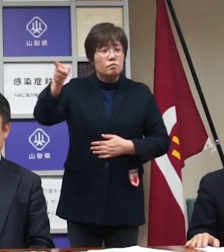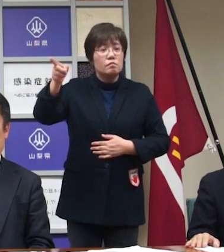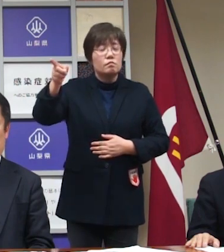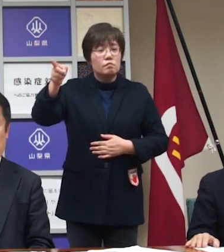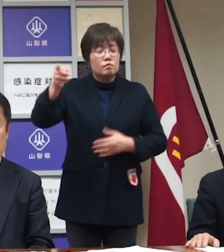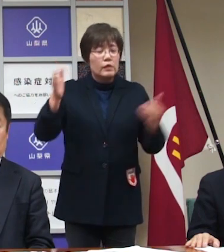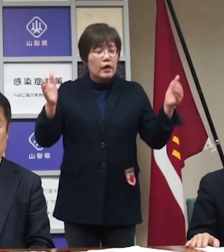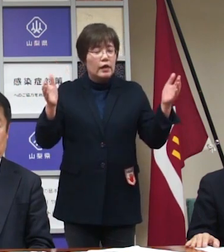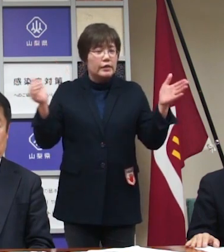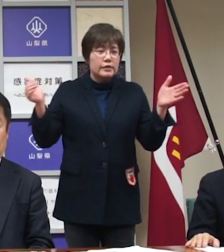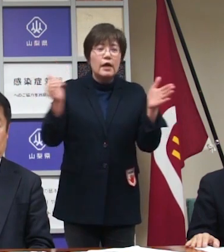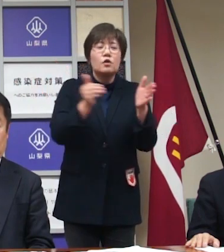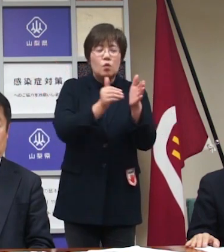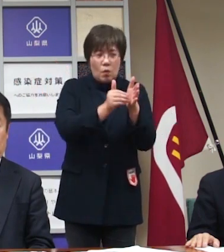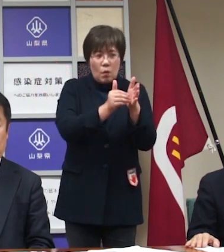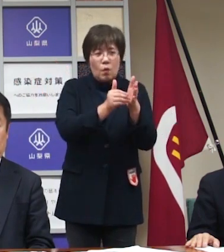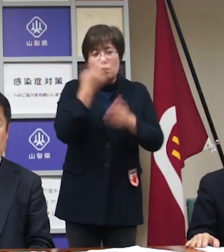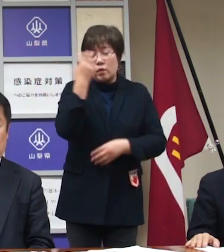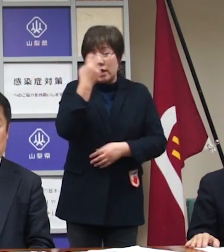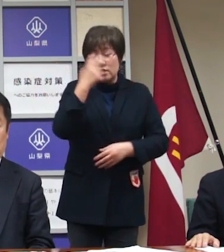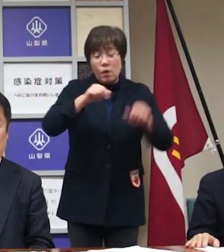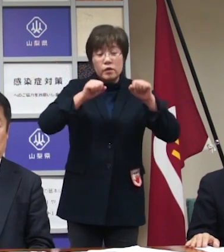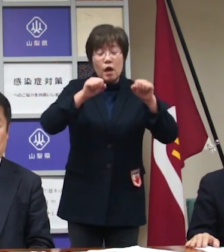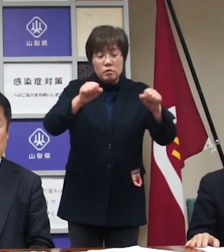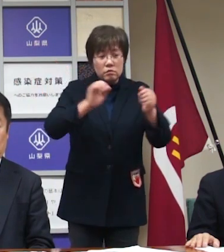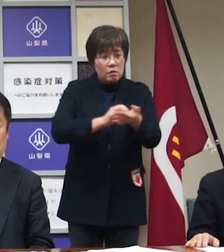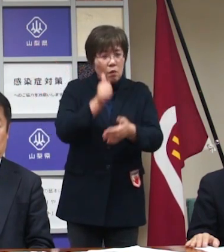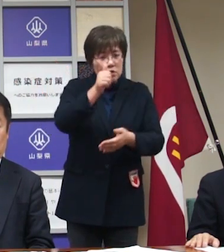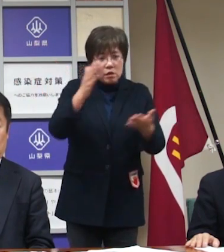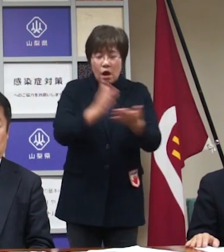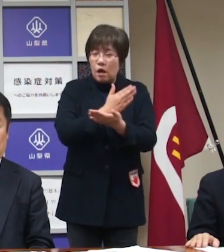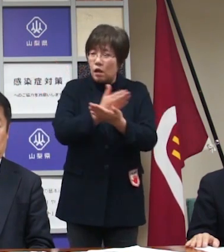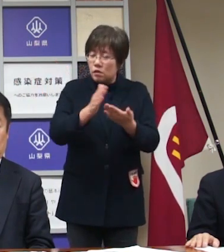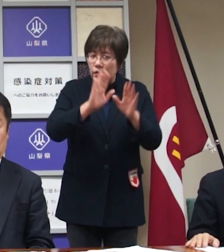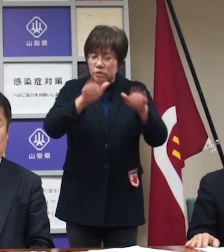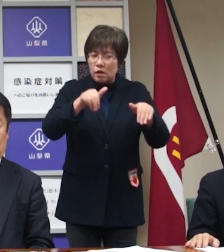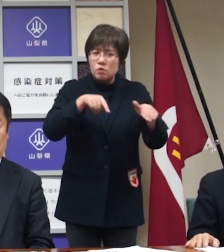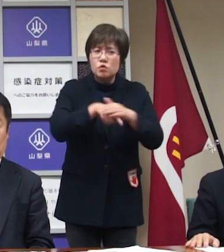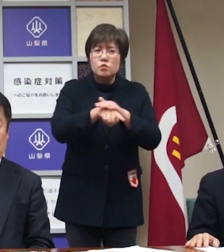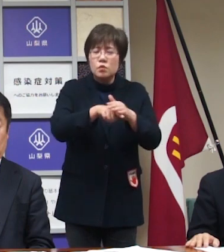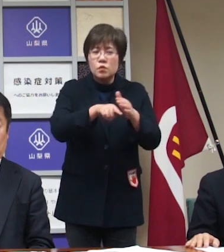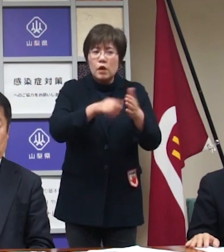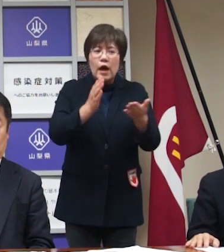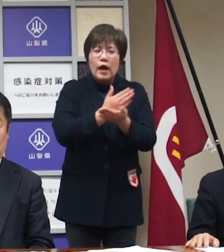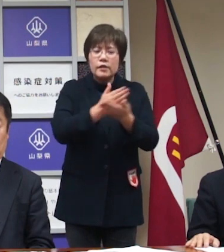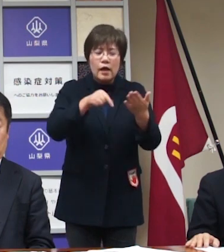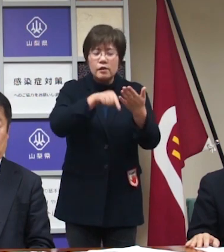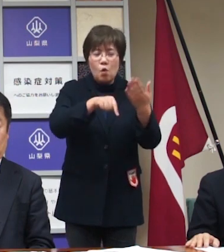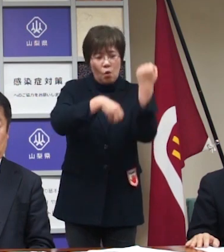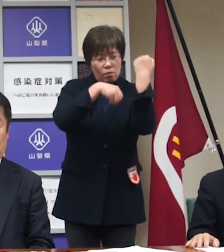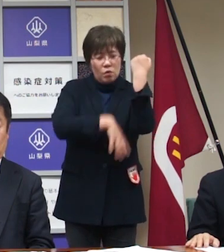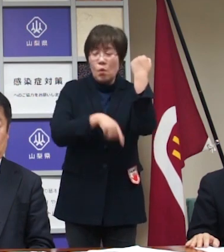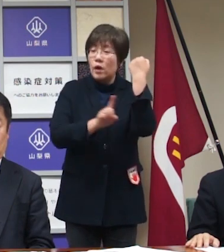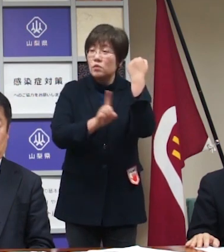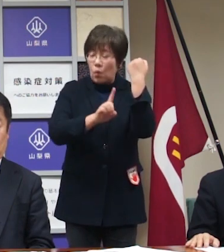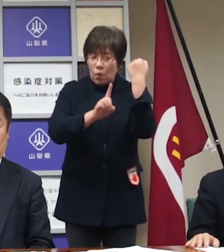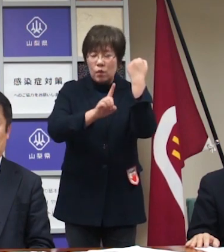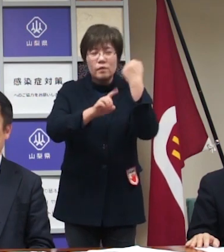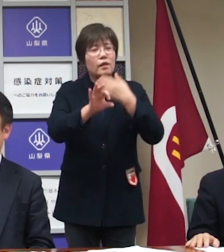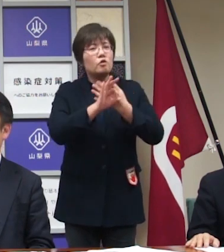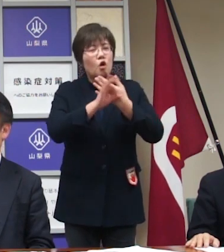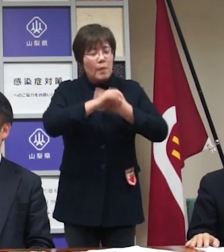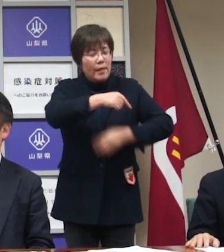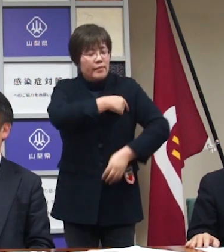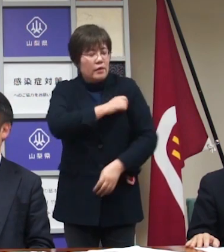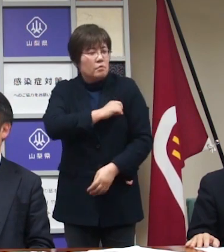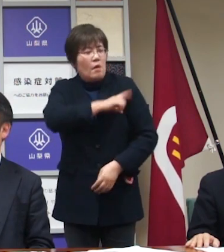検査を実施するという判断、医師の判断は何をもってされたのかというのをお分かりになりましたら、発熱の期間が何日以上とか、